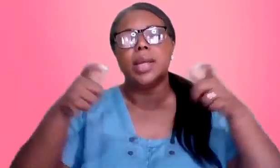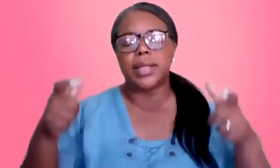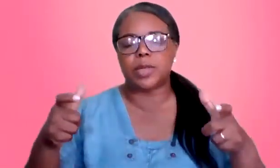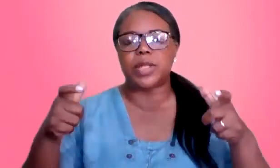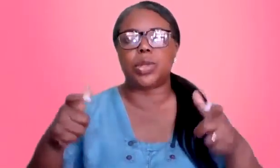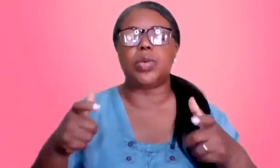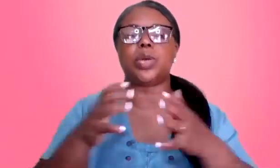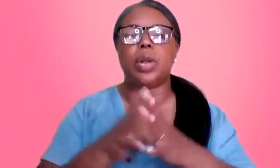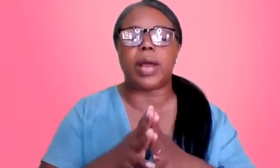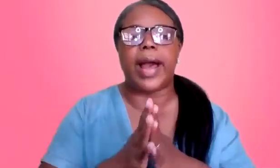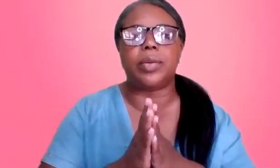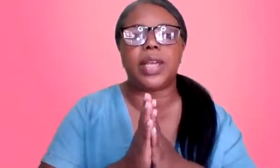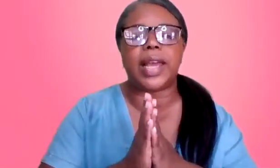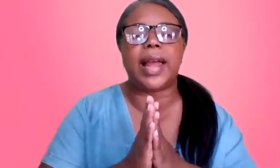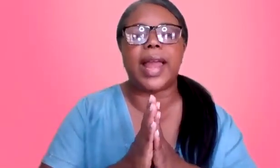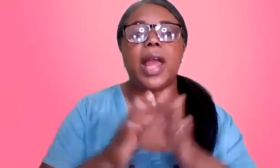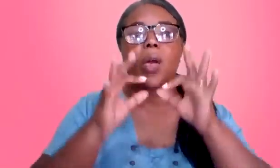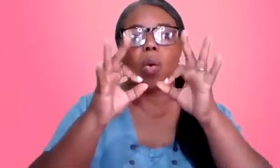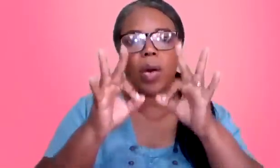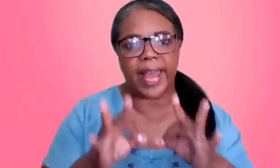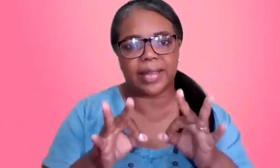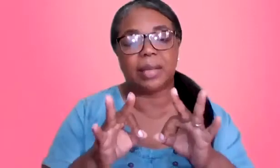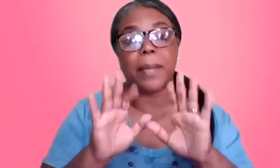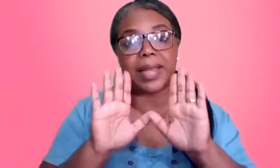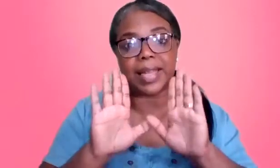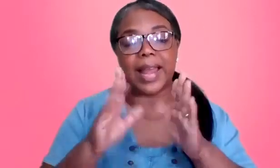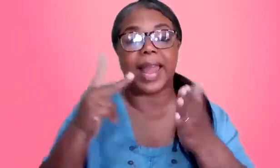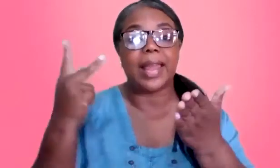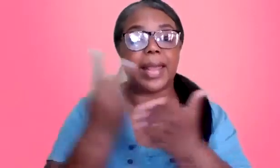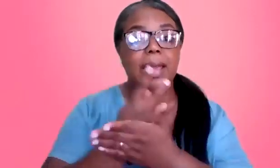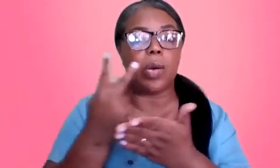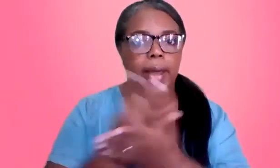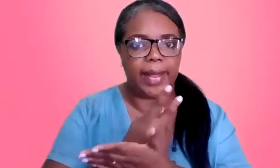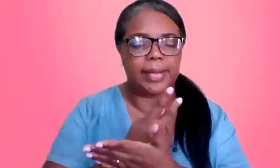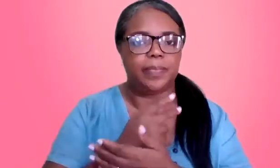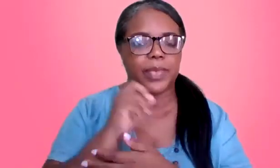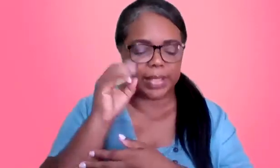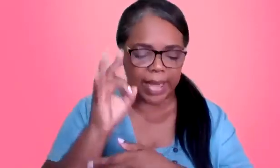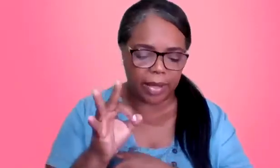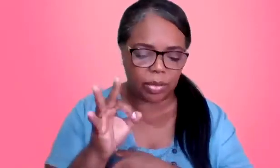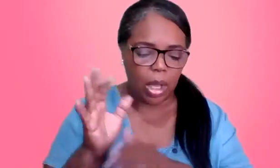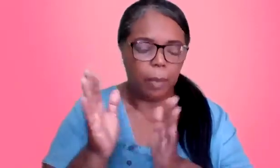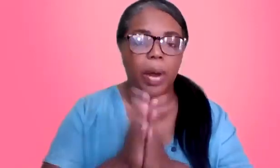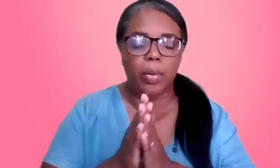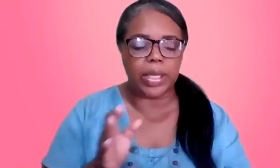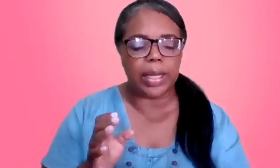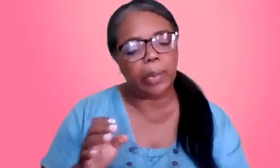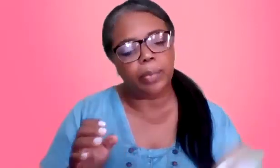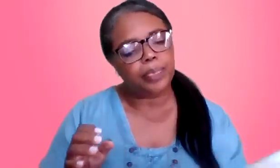das pessoas colocaram que ela é correta, mas ela é incorreta, certo? Bom, então